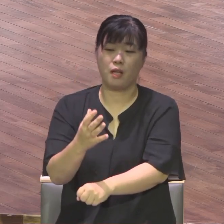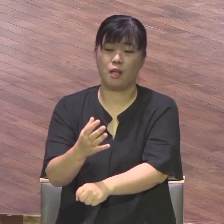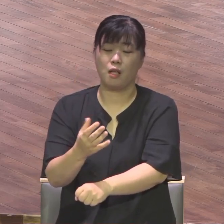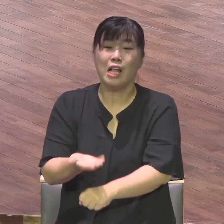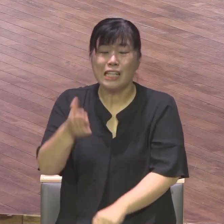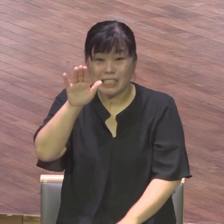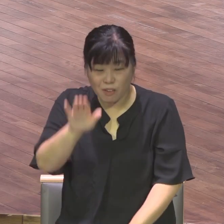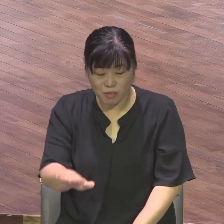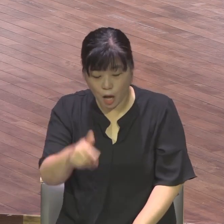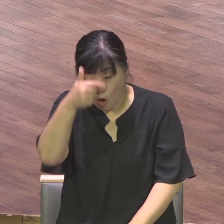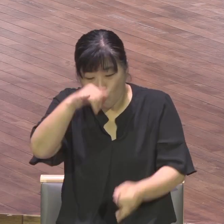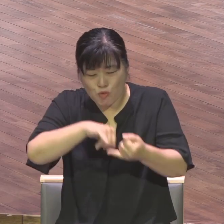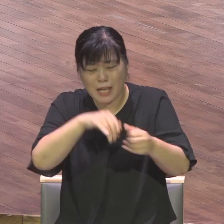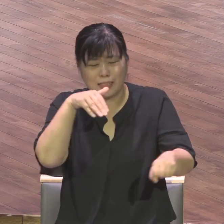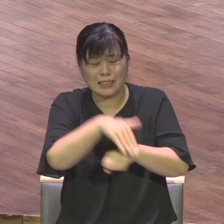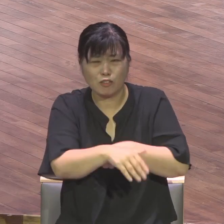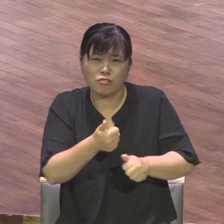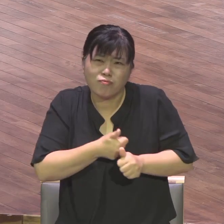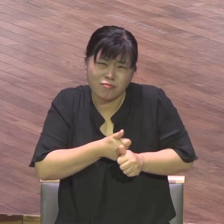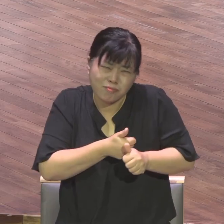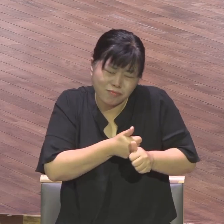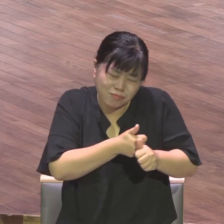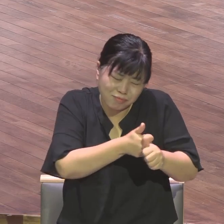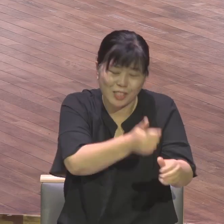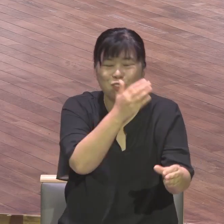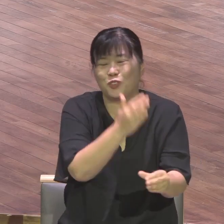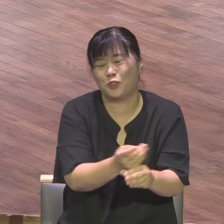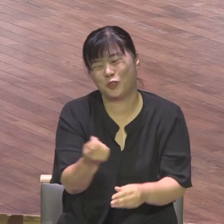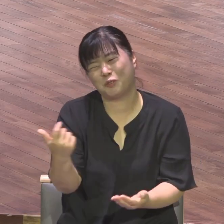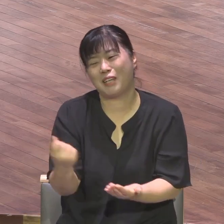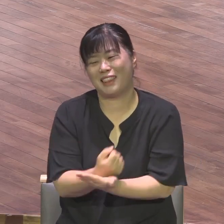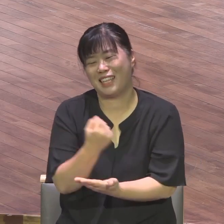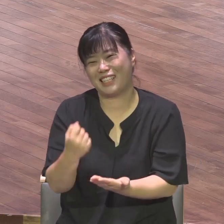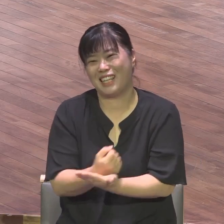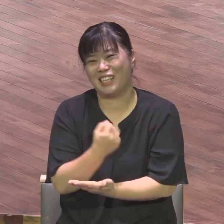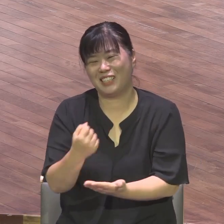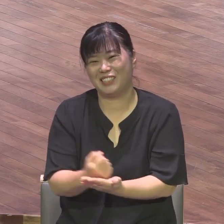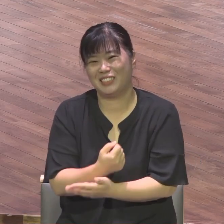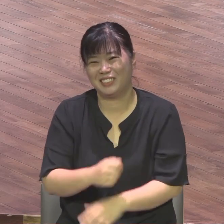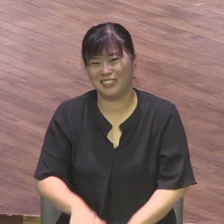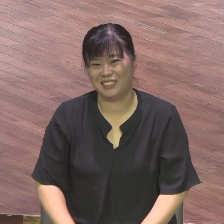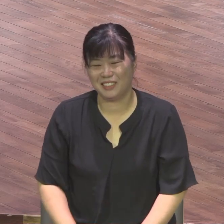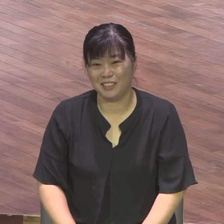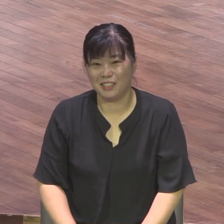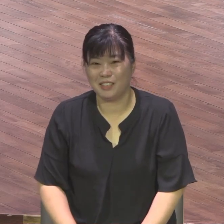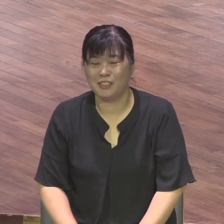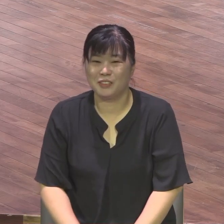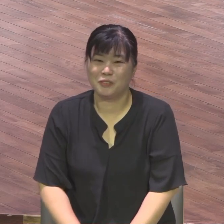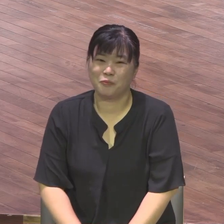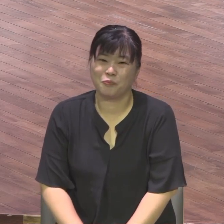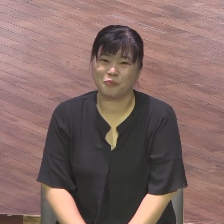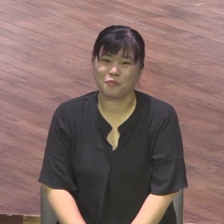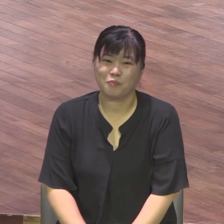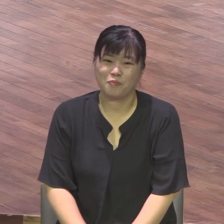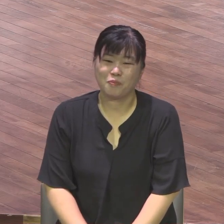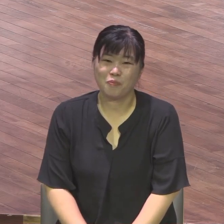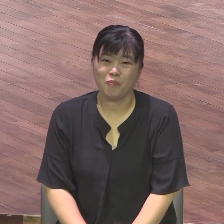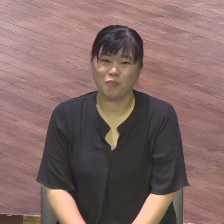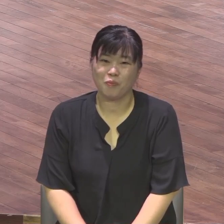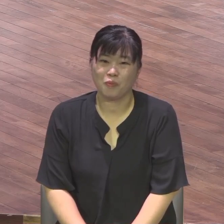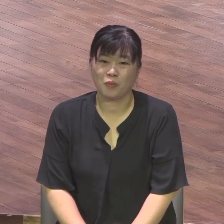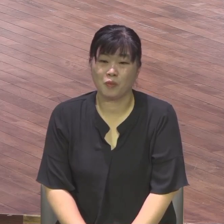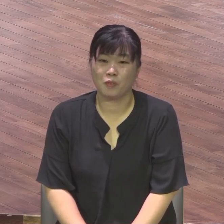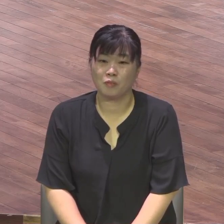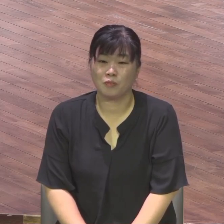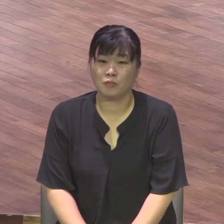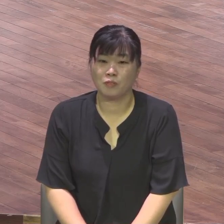예수 그리스도를 믿으면 구원받는 은혜의 시대로 바뀐 것을 이 사람은 모르지. 뭐 지금도 유대인들